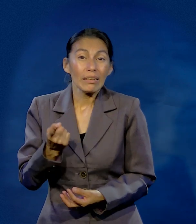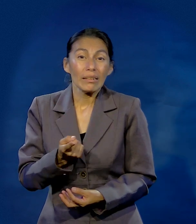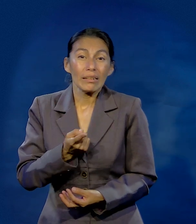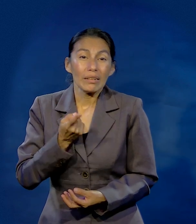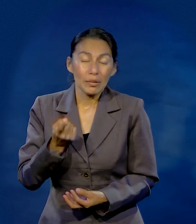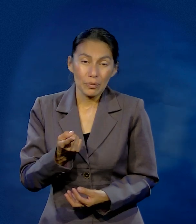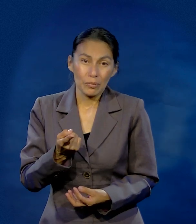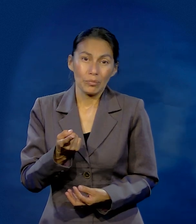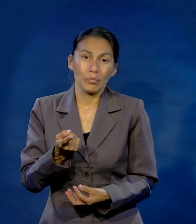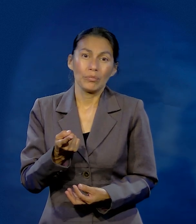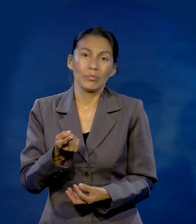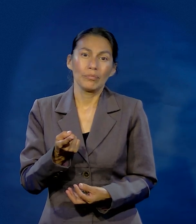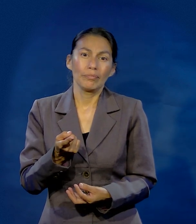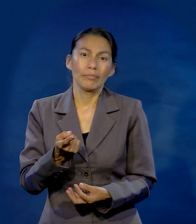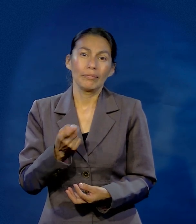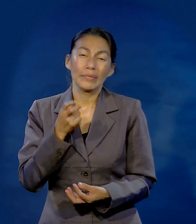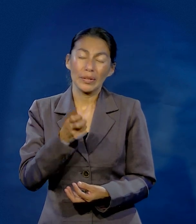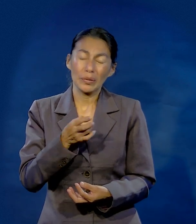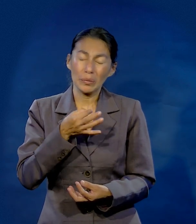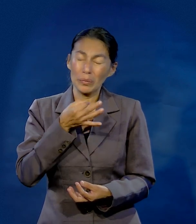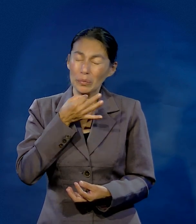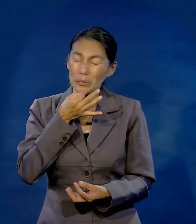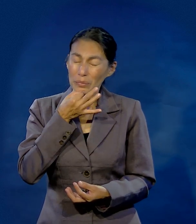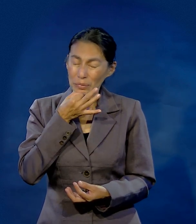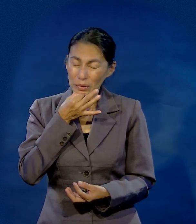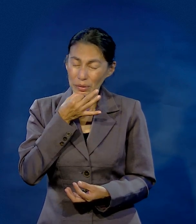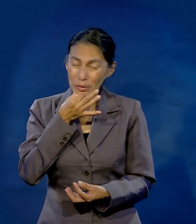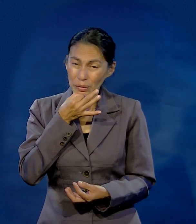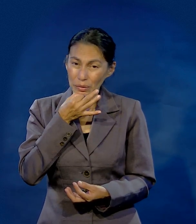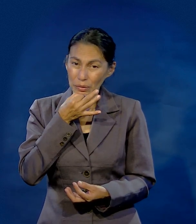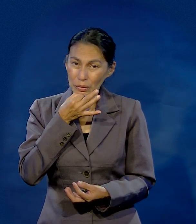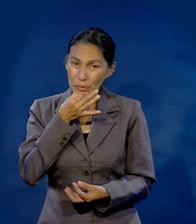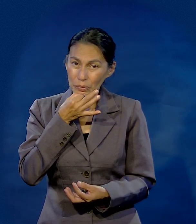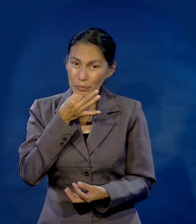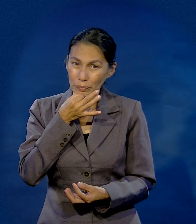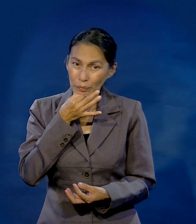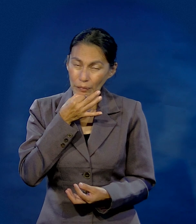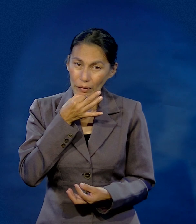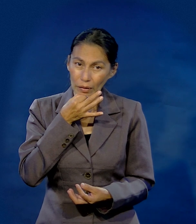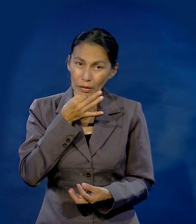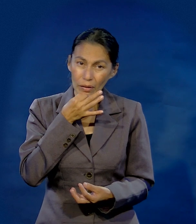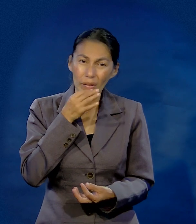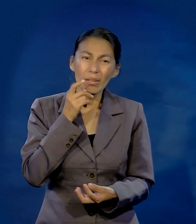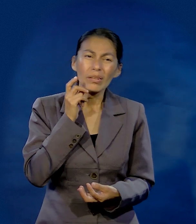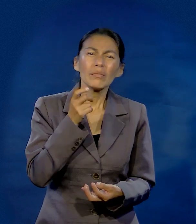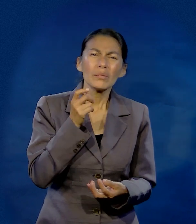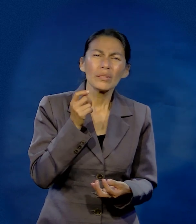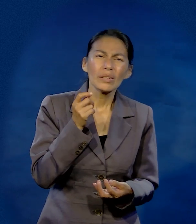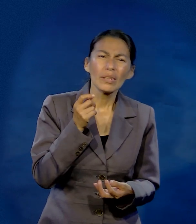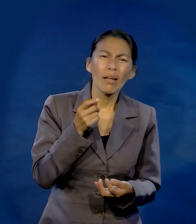era la charla más importante de la vida de Don Felipe y yo no lo sabía